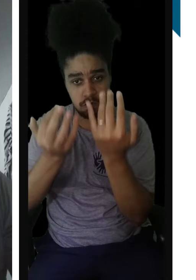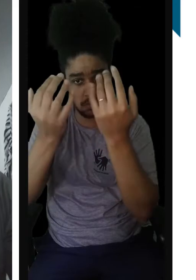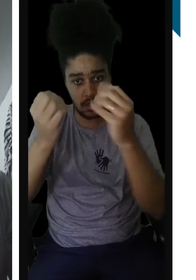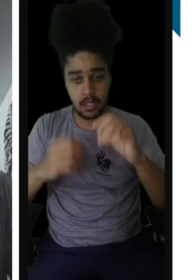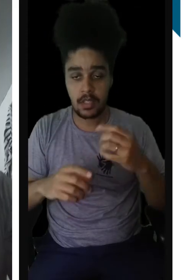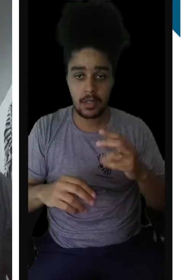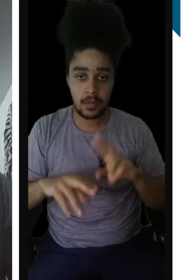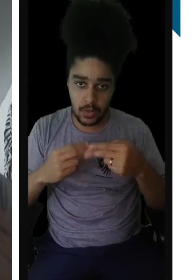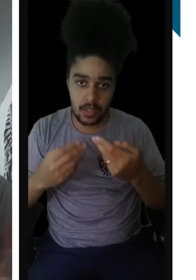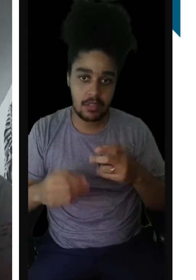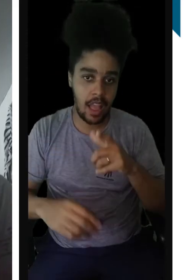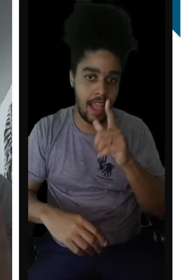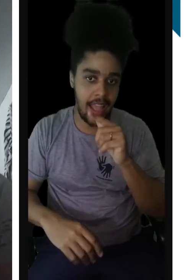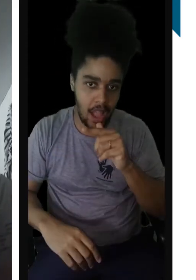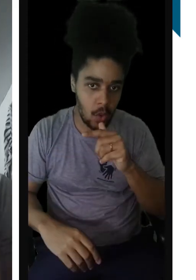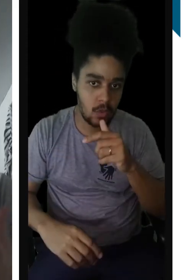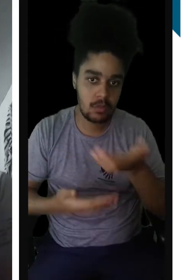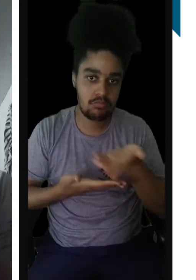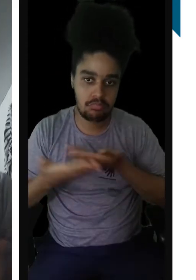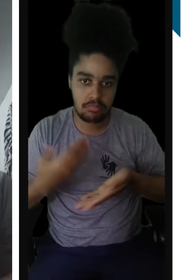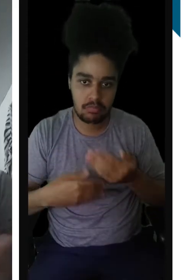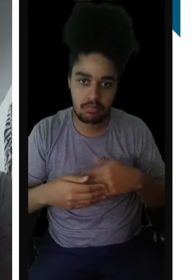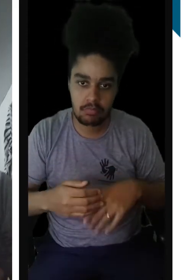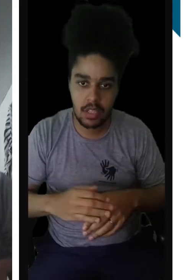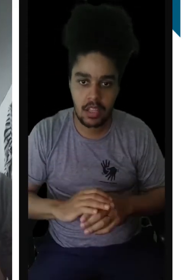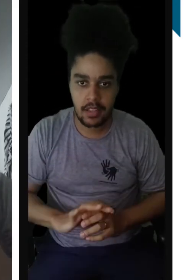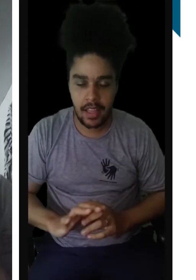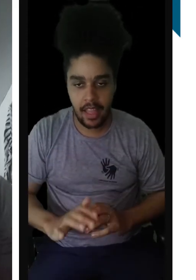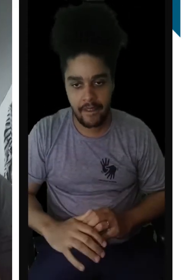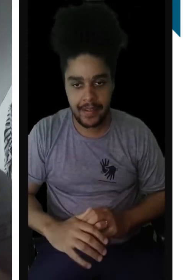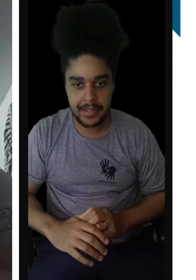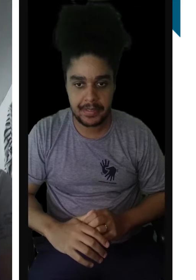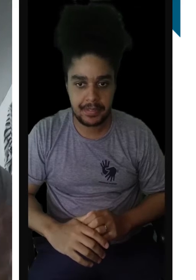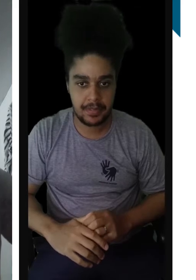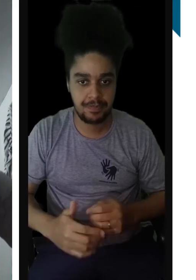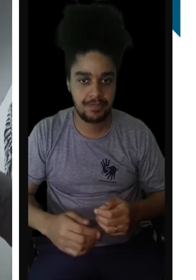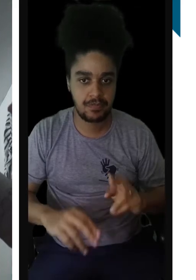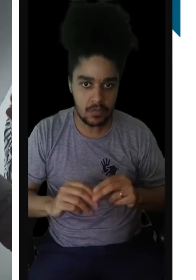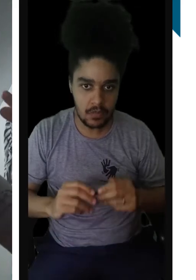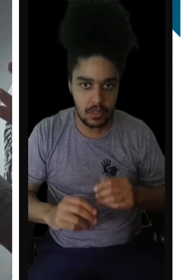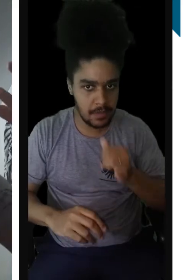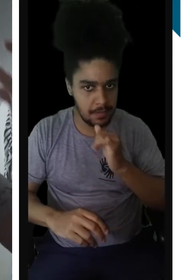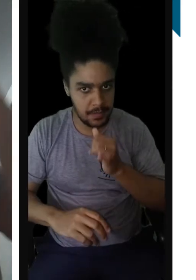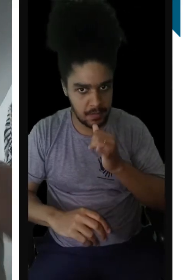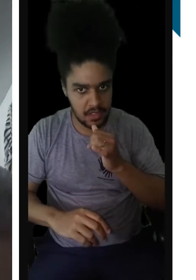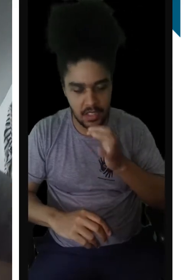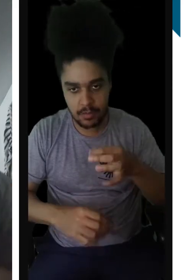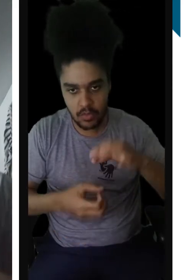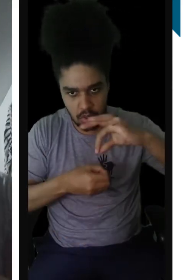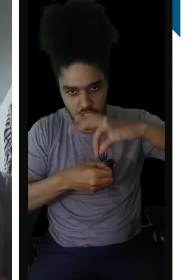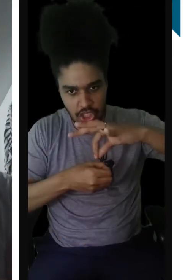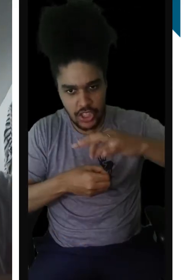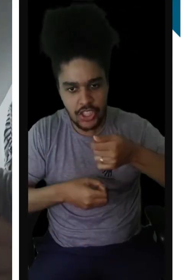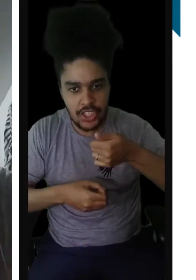vai estar acontecendo convecção, aquela água, né, do fundo da panela vai estar esquentando, vai estar subindo e uma água mais fria